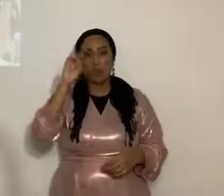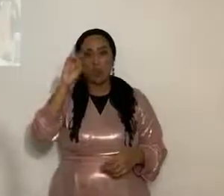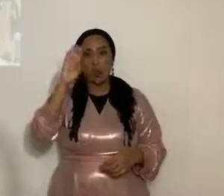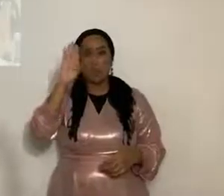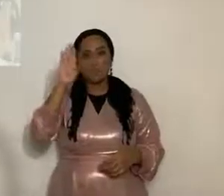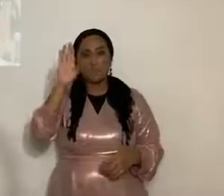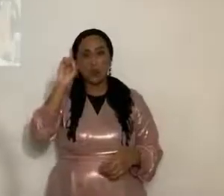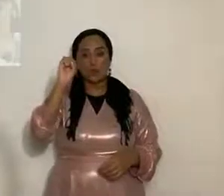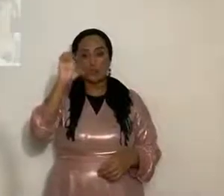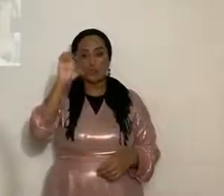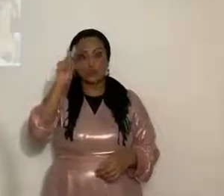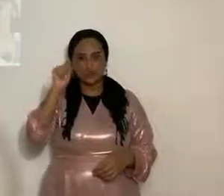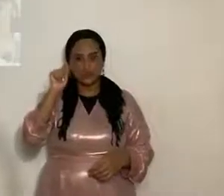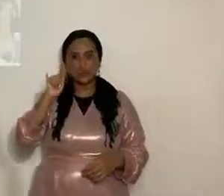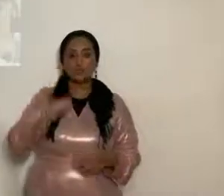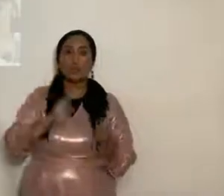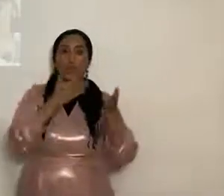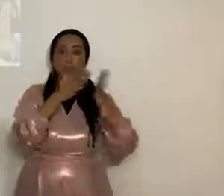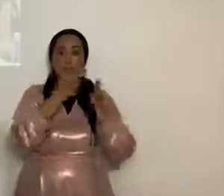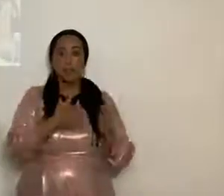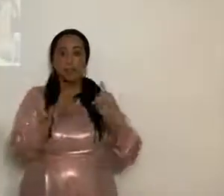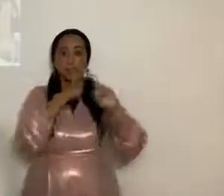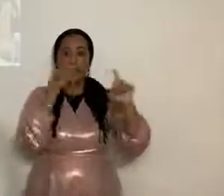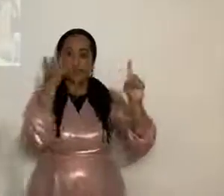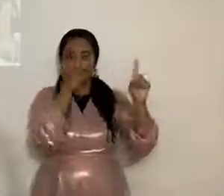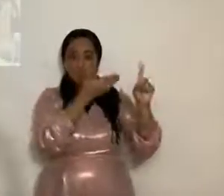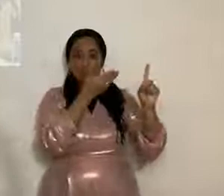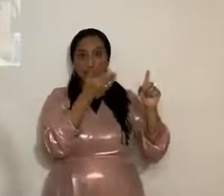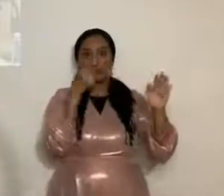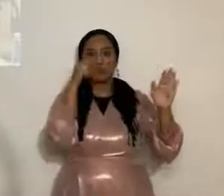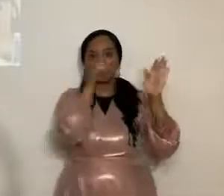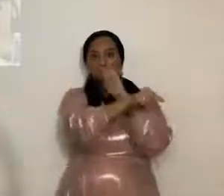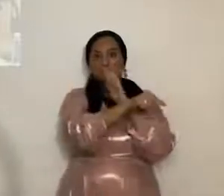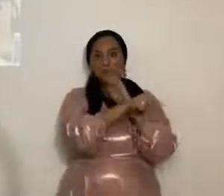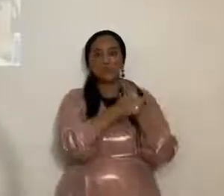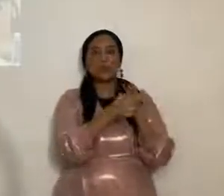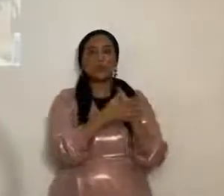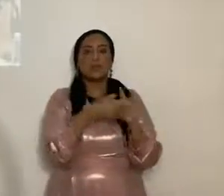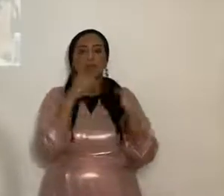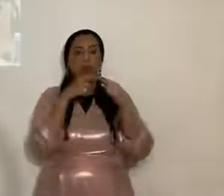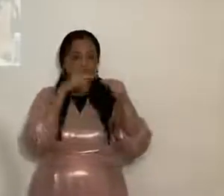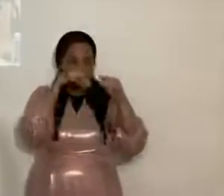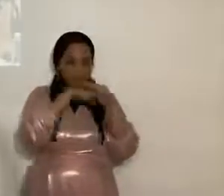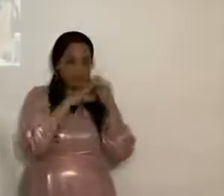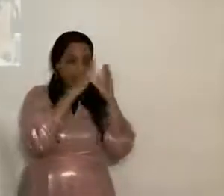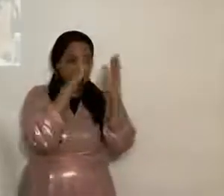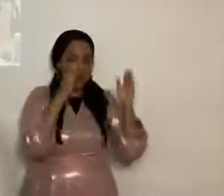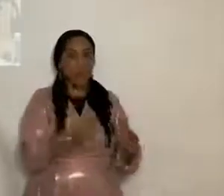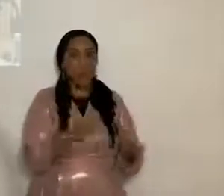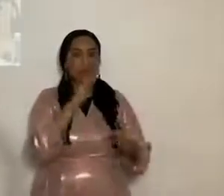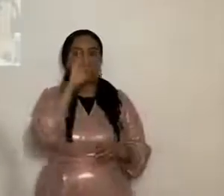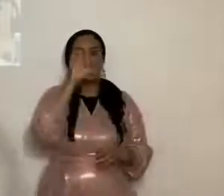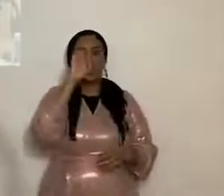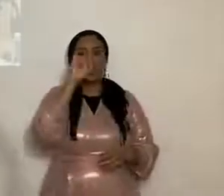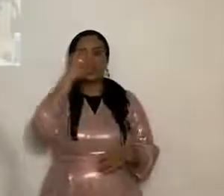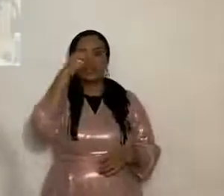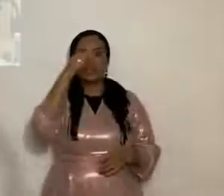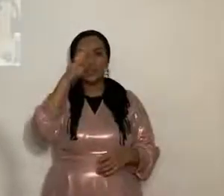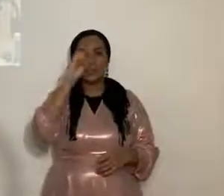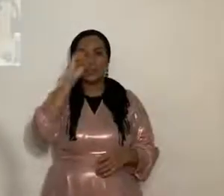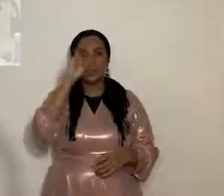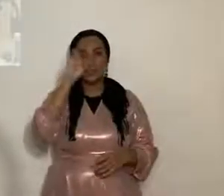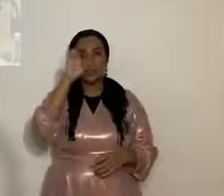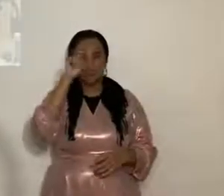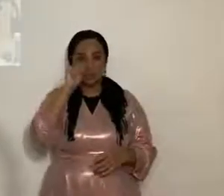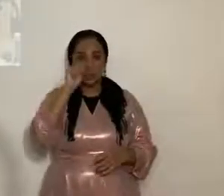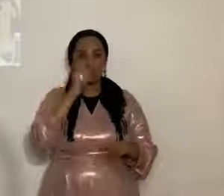Aquí, unos siervos de Isboset lo mataron. Dice: cuando entraron en la casa, Isboset dormía sobre su lecho, en